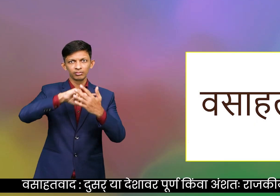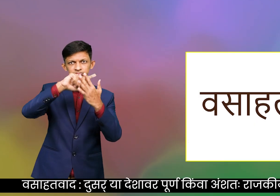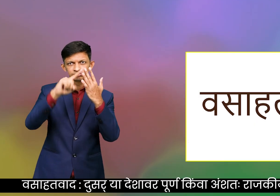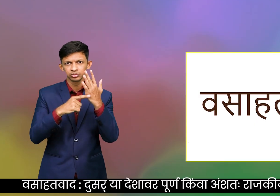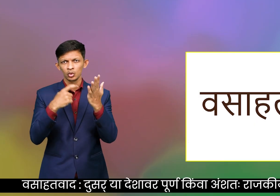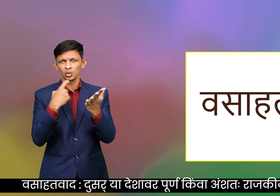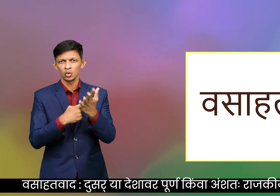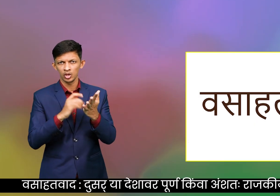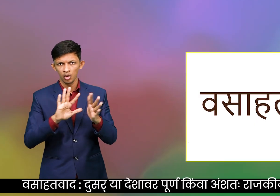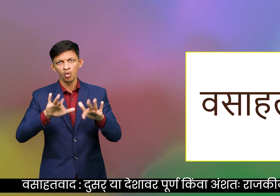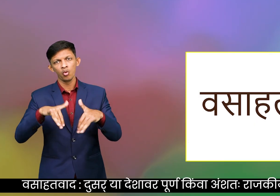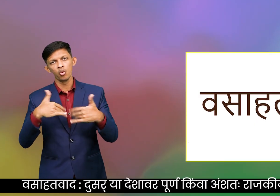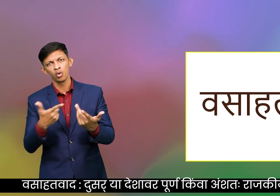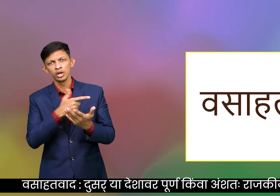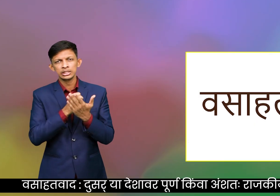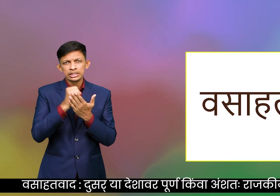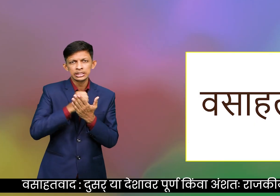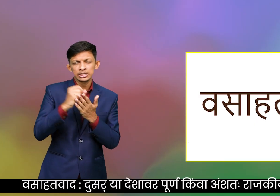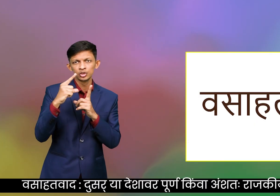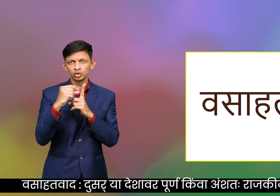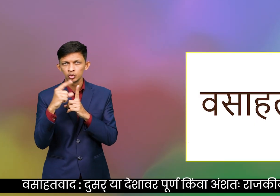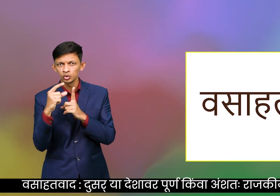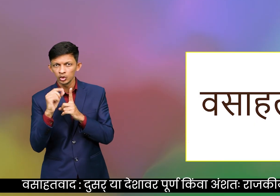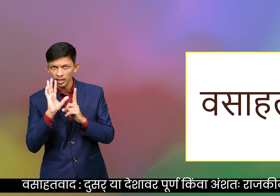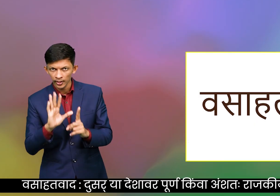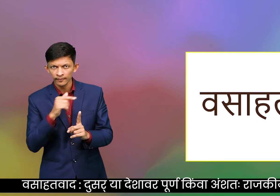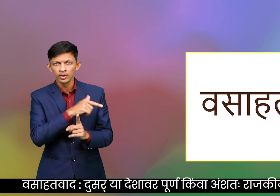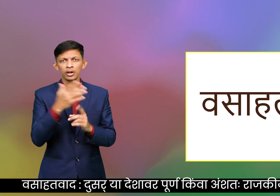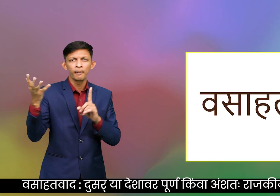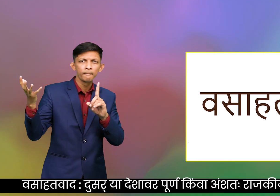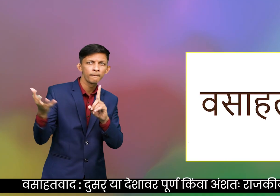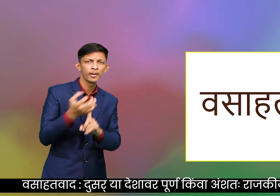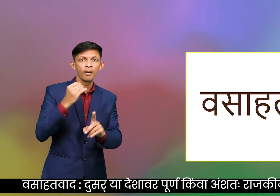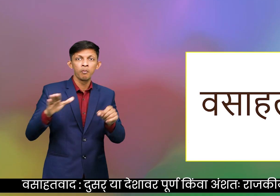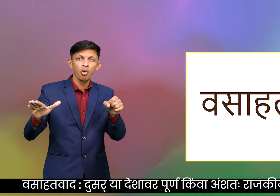वसाहतवाद, दुसऱ्या देशावर पूर्ण किंवा अंशतः राजकीय नियंत्रण मिळविणे.